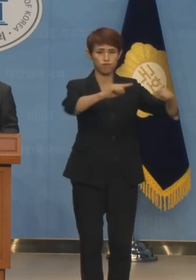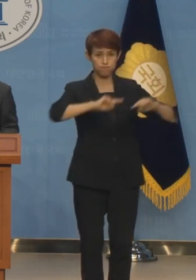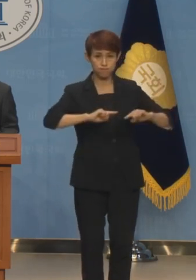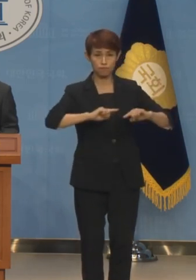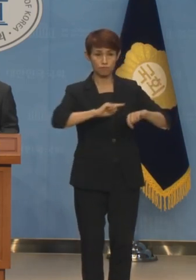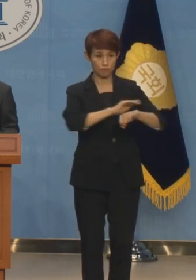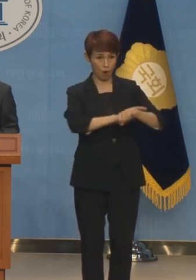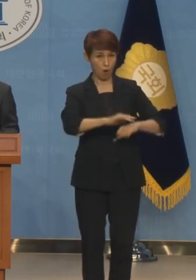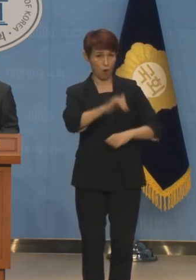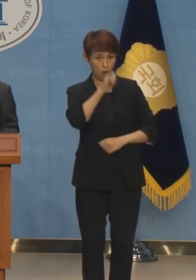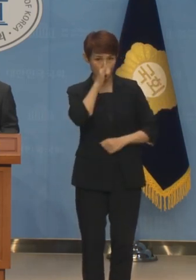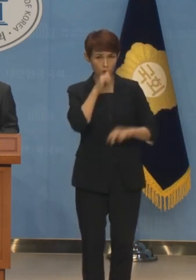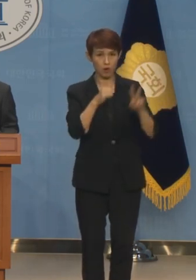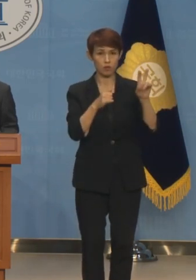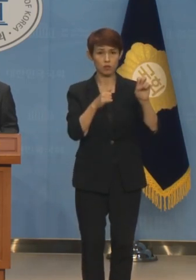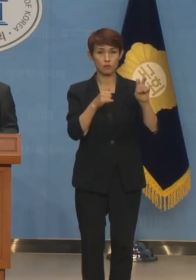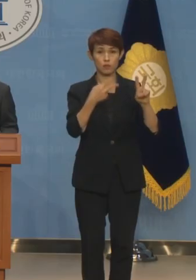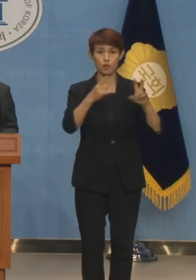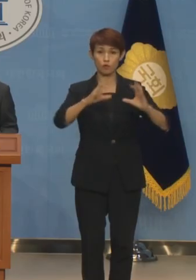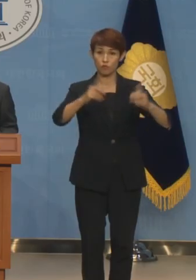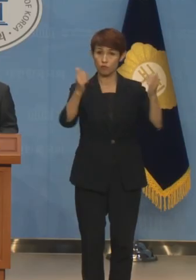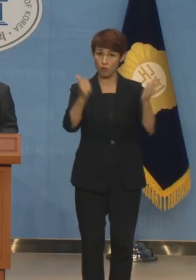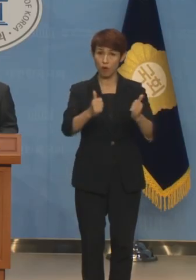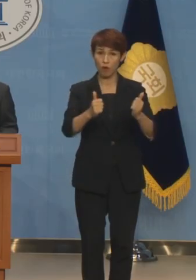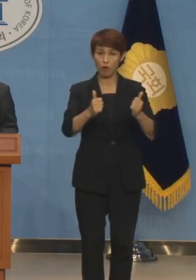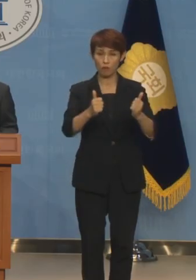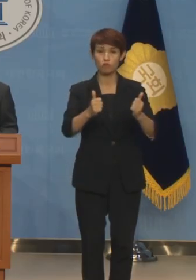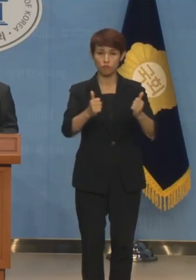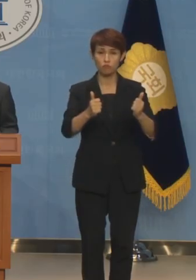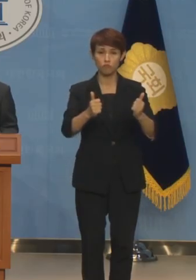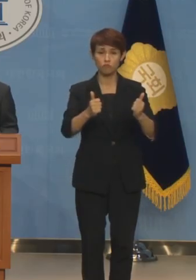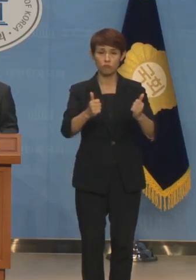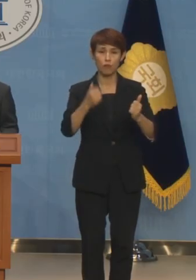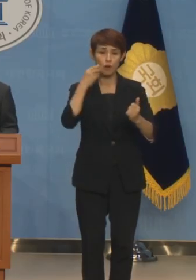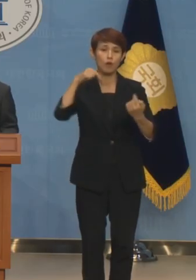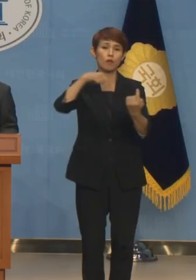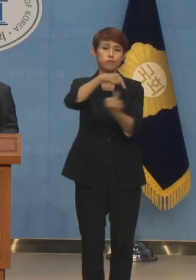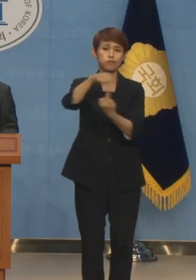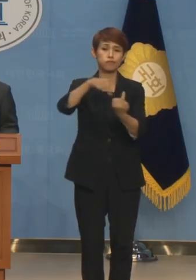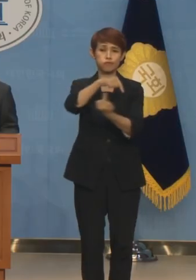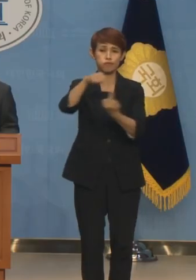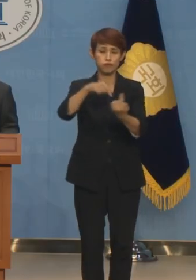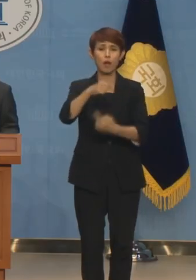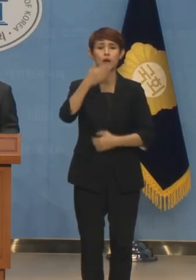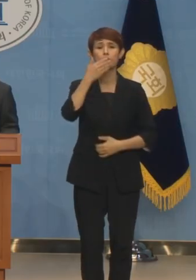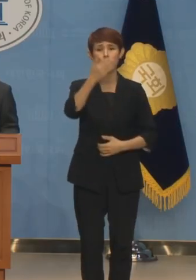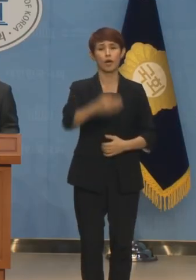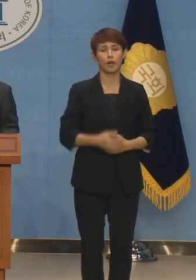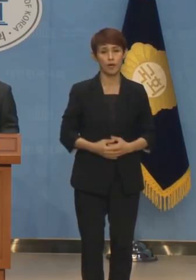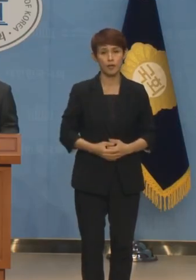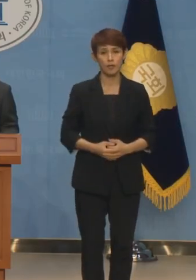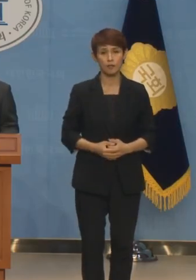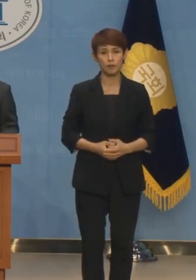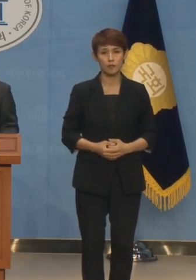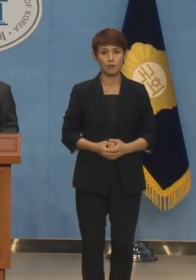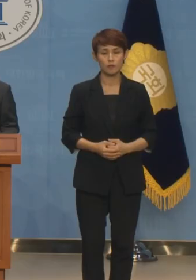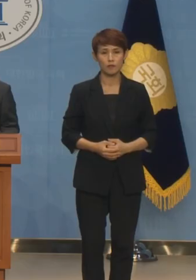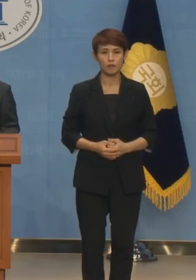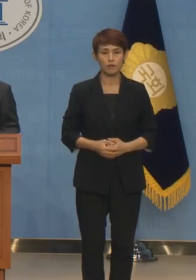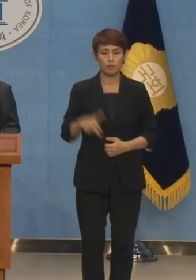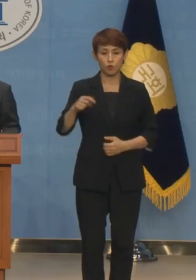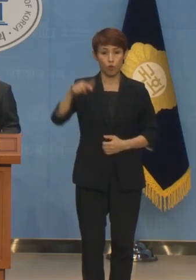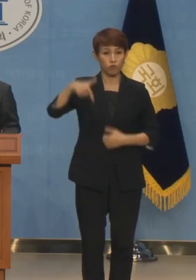다한다면 22대 국회는 오늘이라도 원활하게 가동될 것입니다.